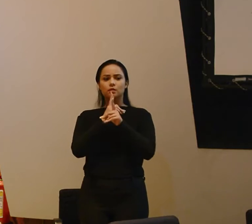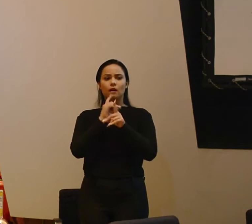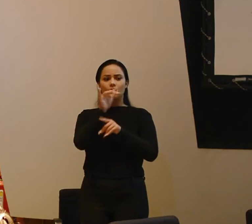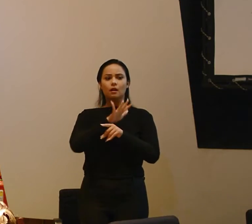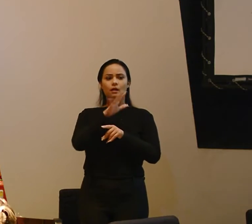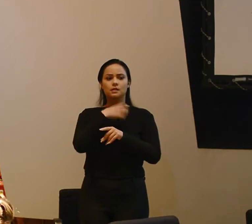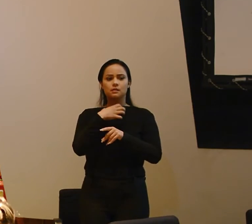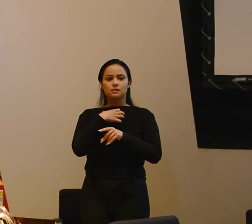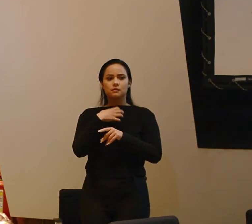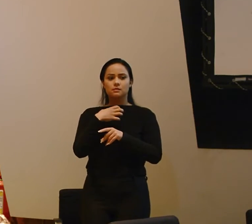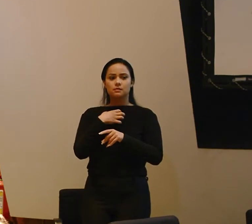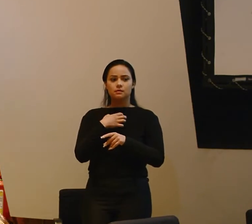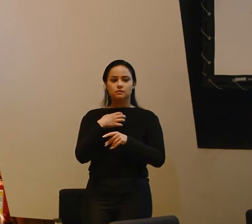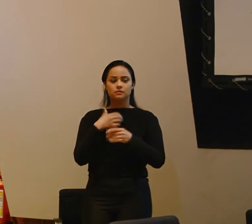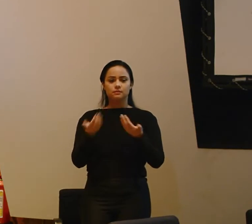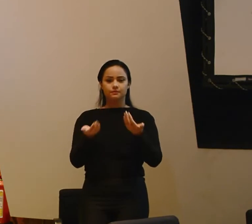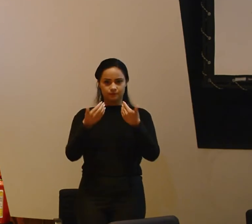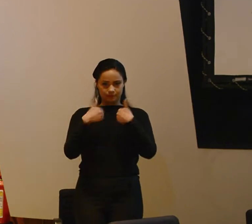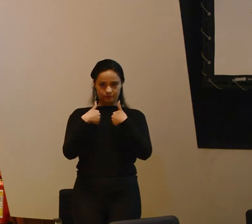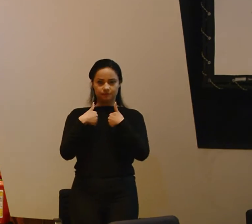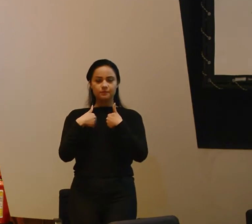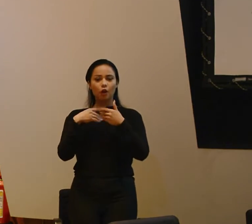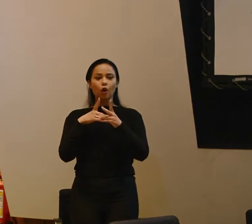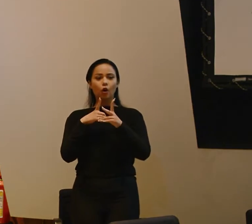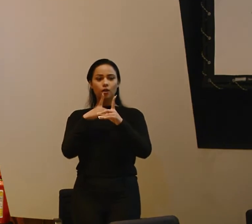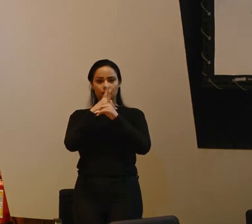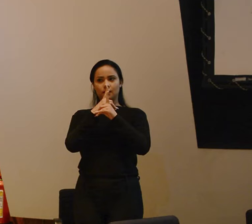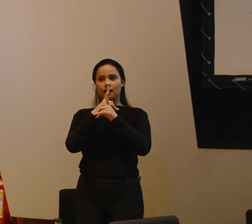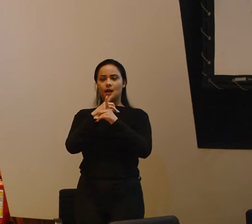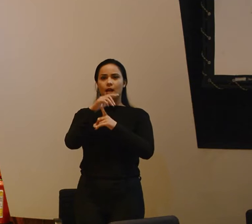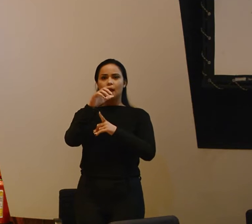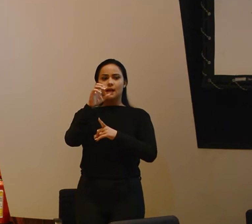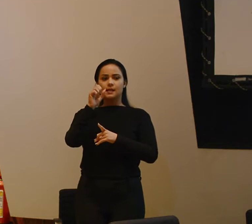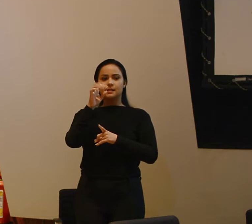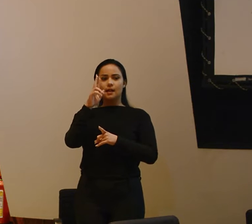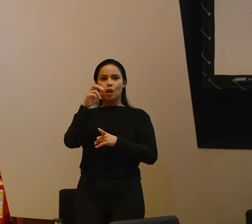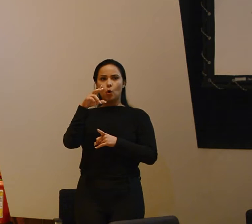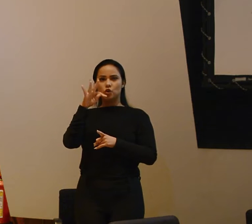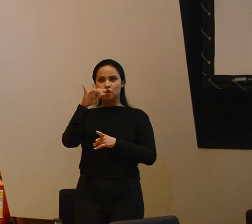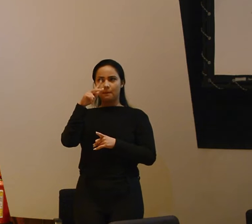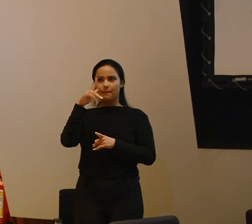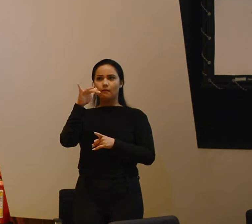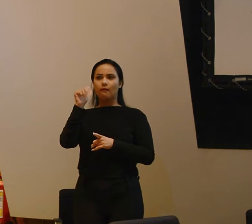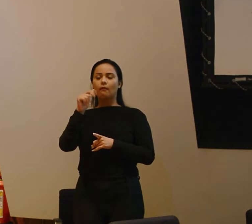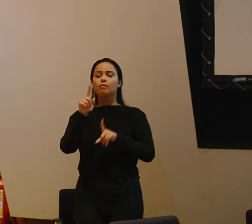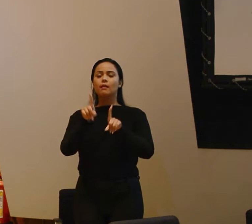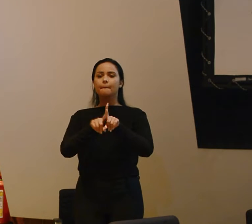questões sensoriais, muitas vezes a gente vai encontrar estereotipias,